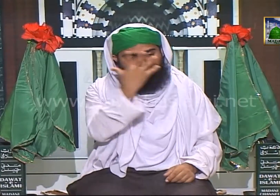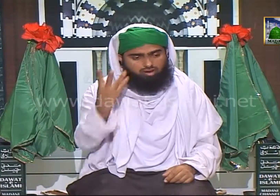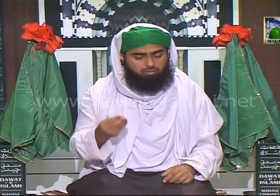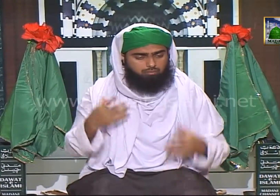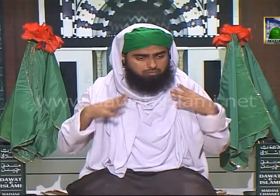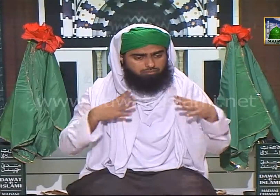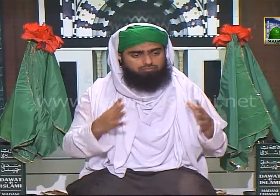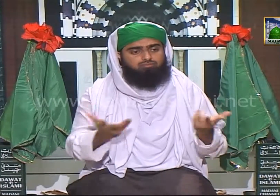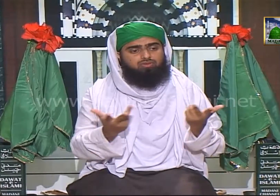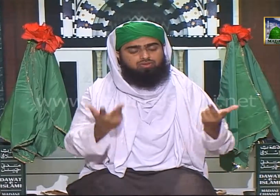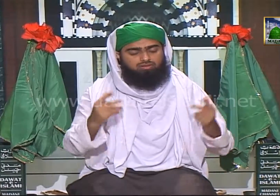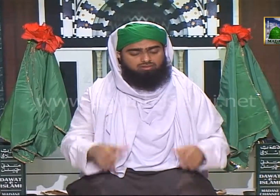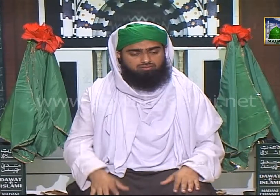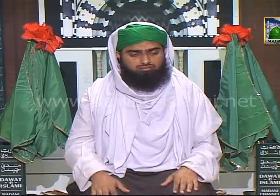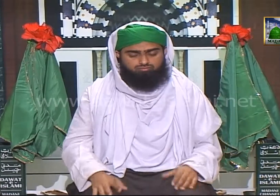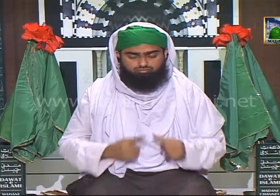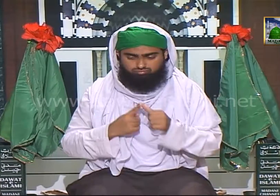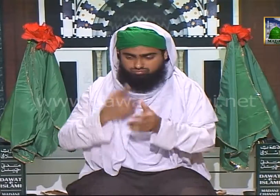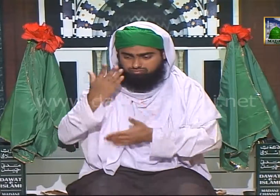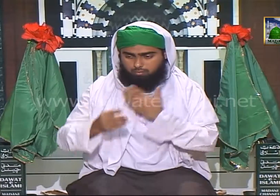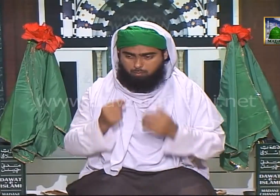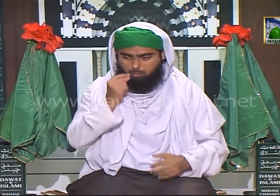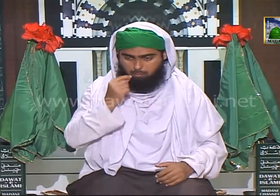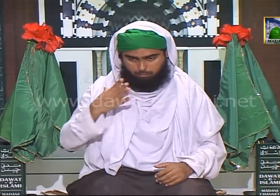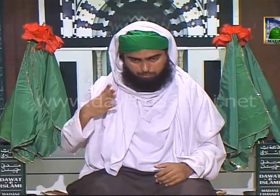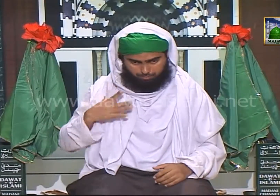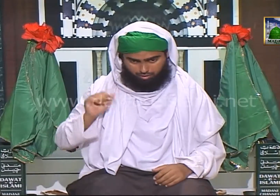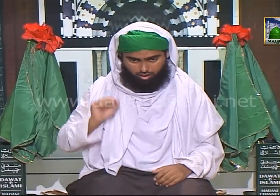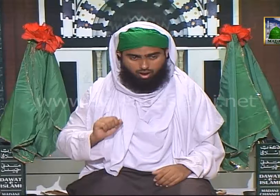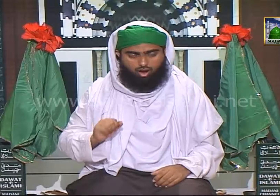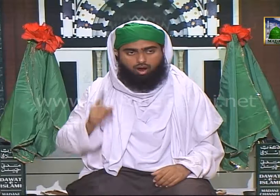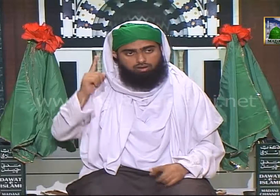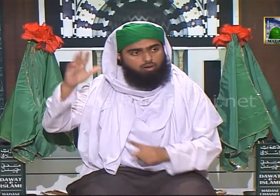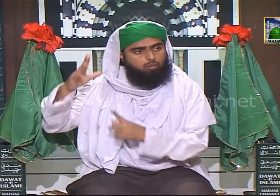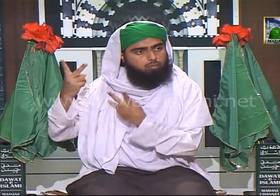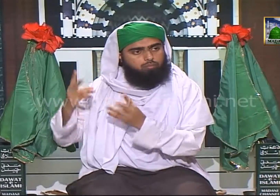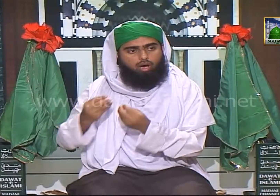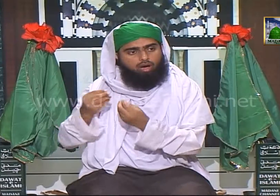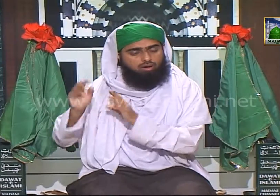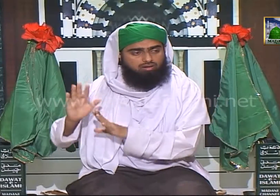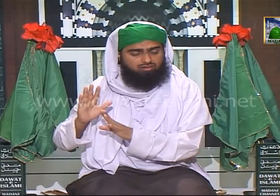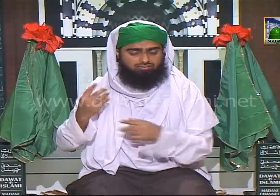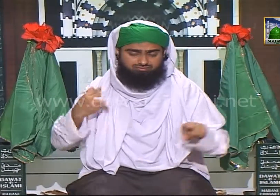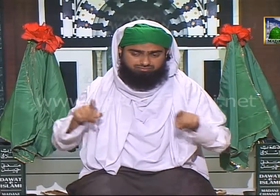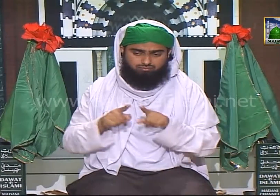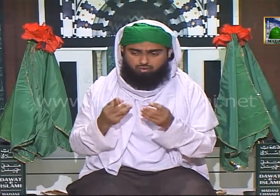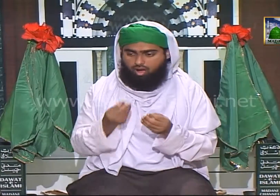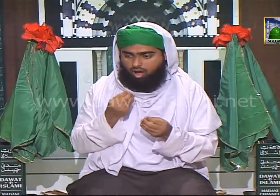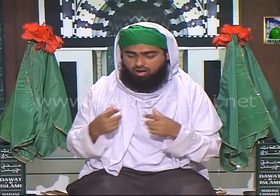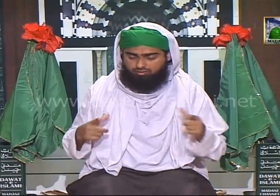تعالیٰ نے اس کو دیا ہے, اور وہ اس طرح مطلب میری ہیلپ کر دیتا ہے, مدد کر دیتا ہے, تو میں یوں بے فکر ہوں. تو حضرت